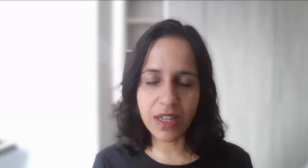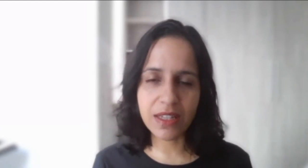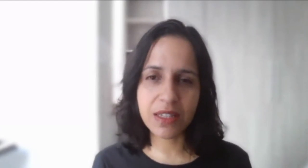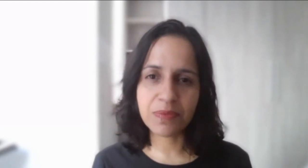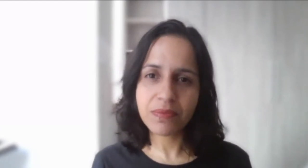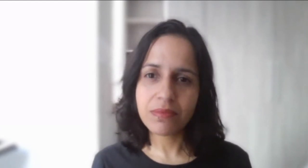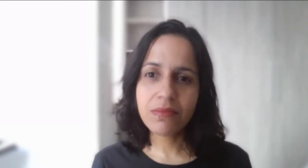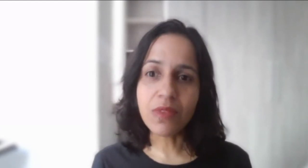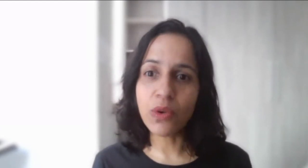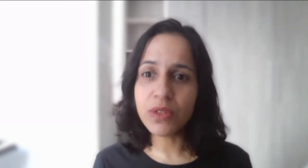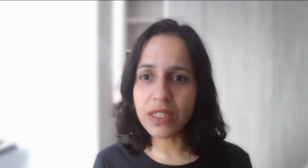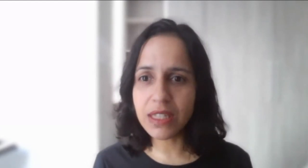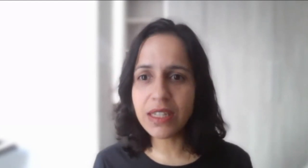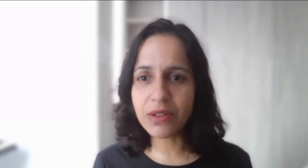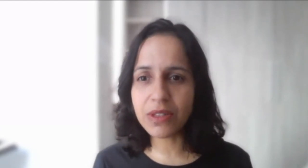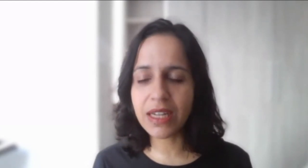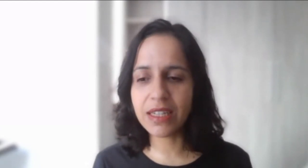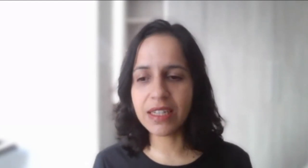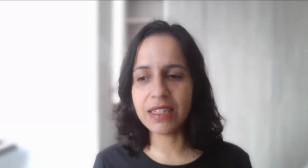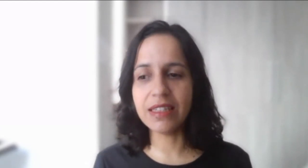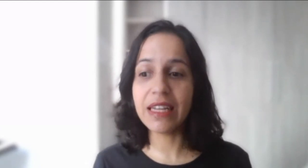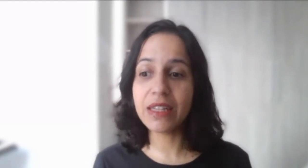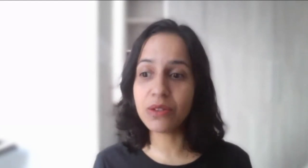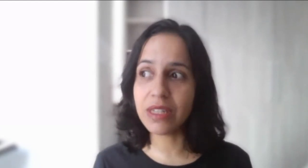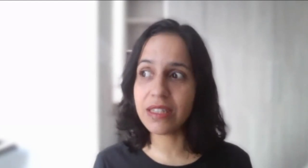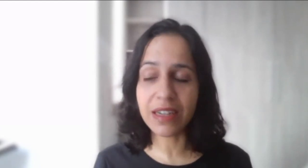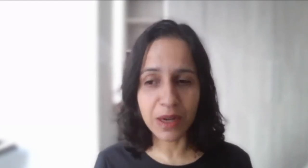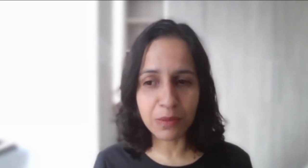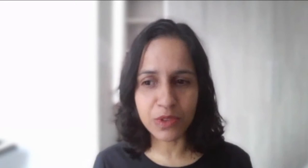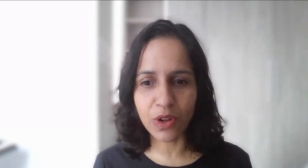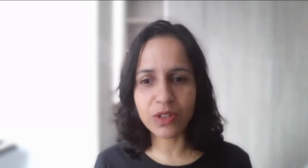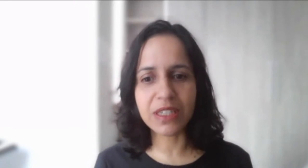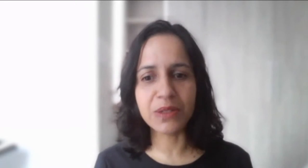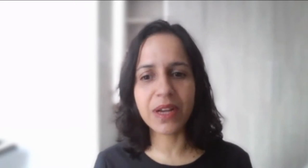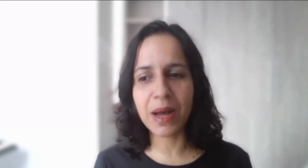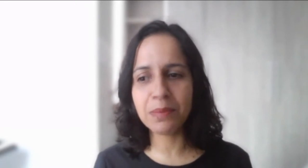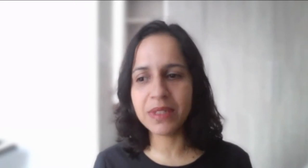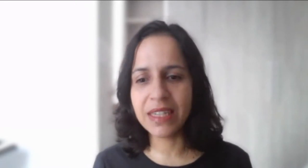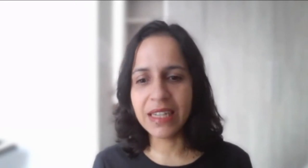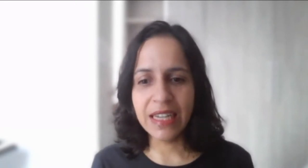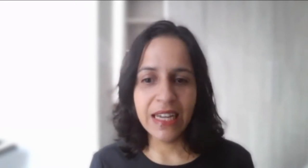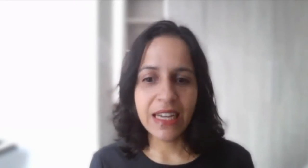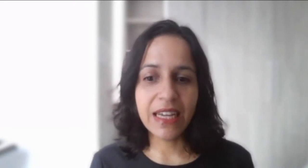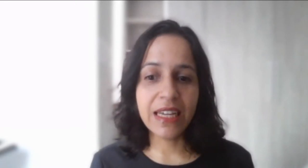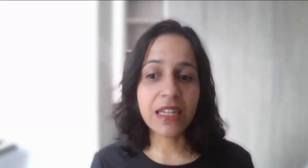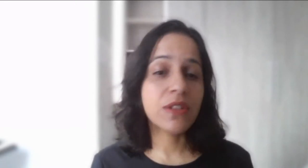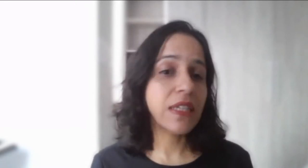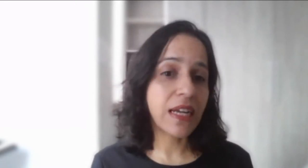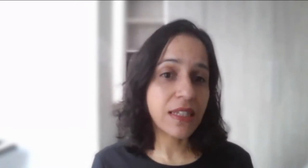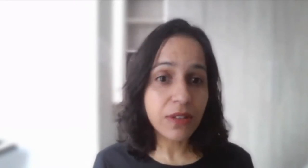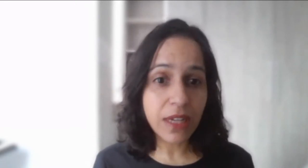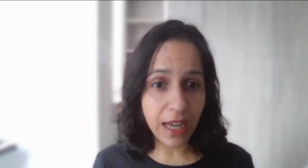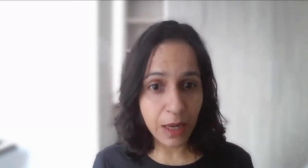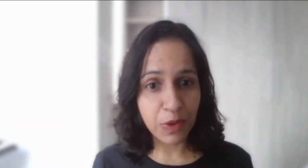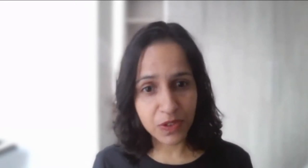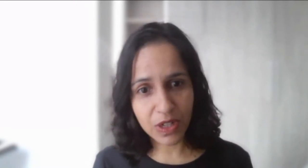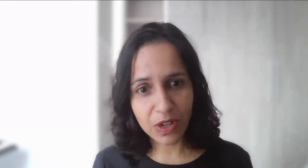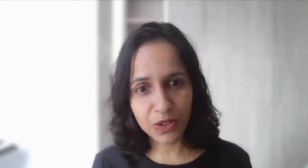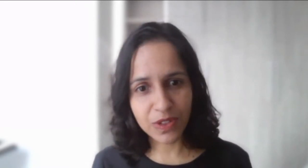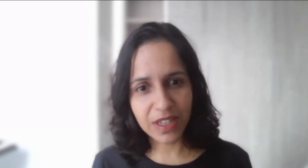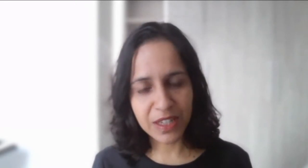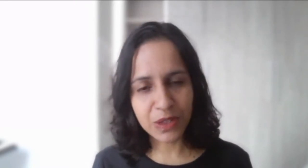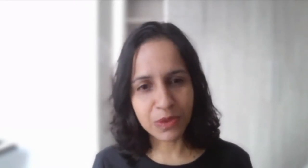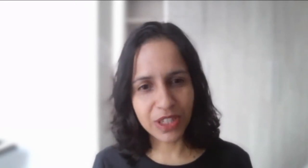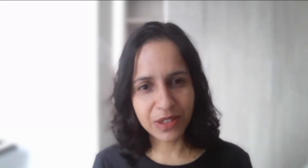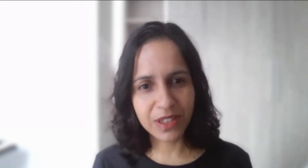que vocês conseguiram, né, dentro desse campus nosso aqui no CAP, na sustentação da carreira profissional